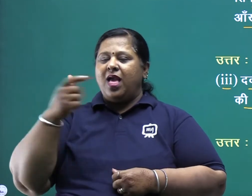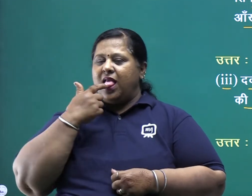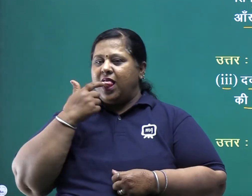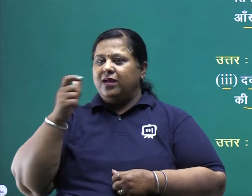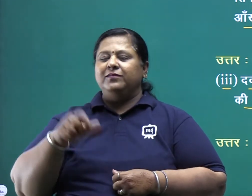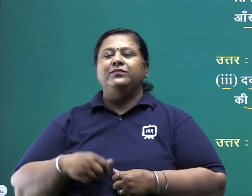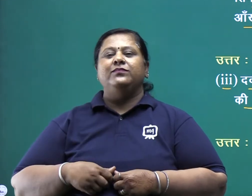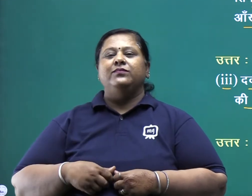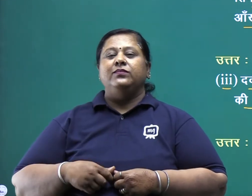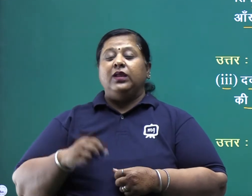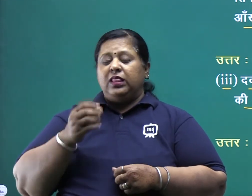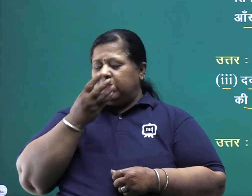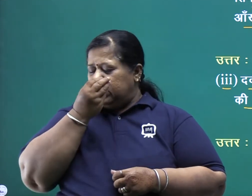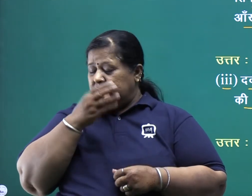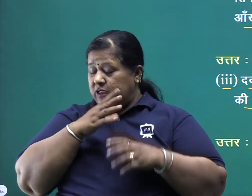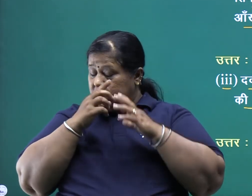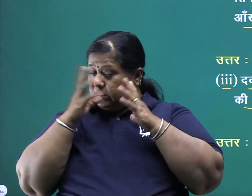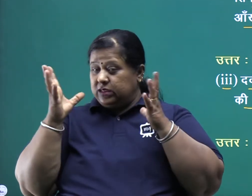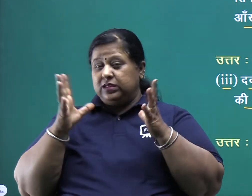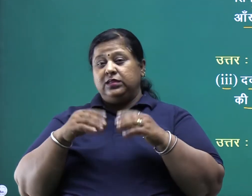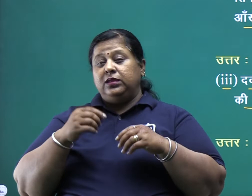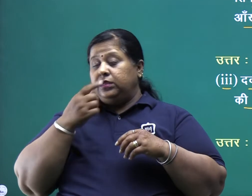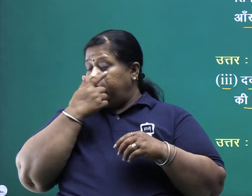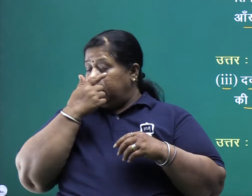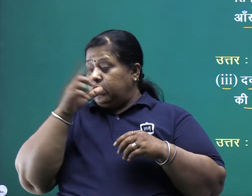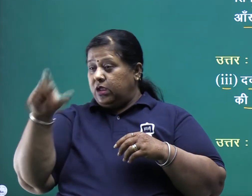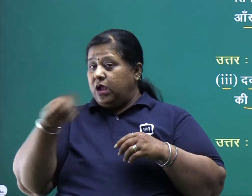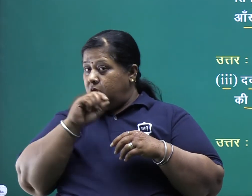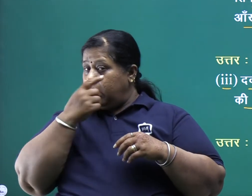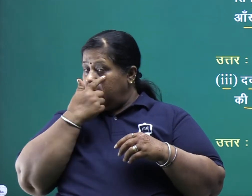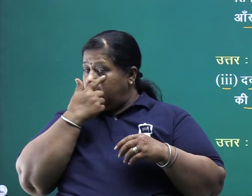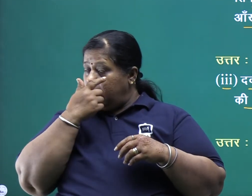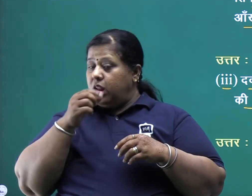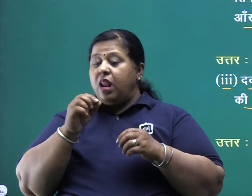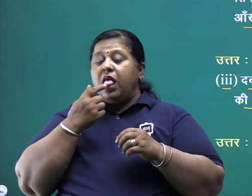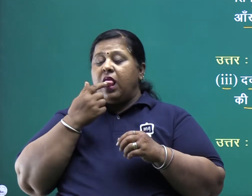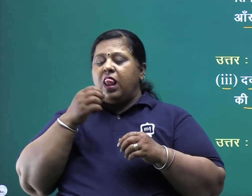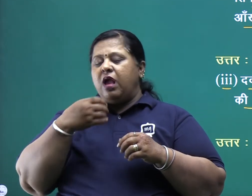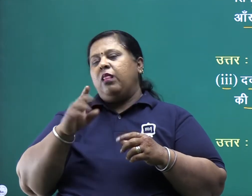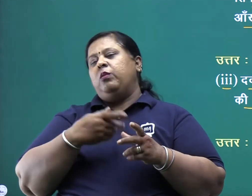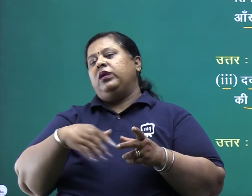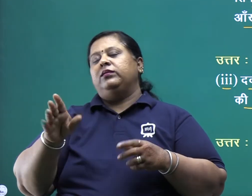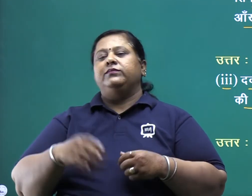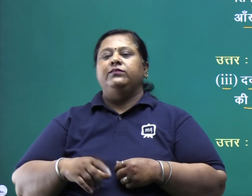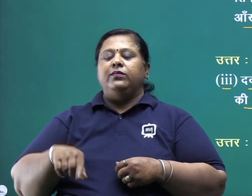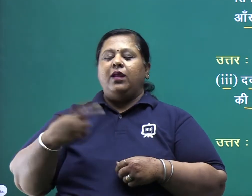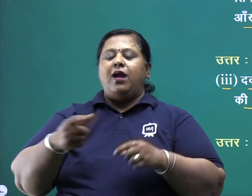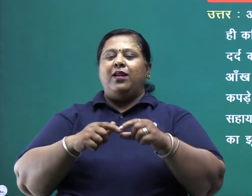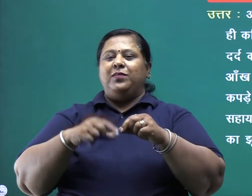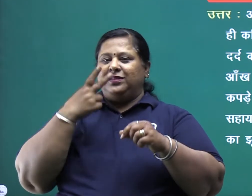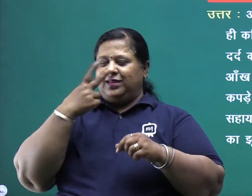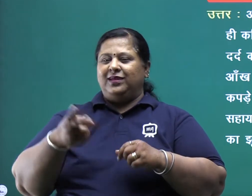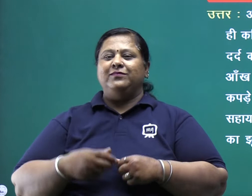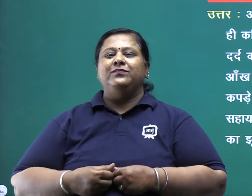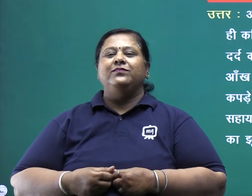लाल। दर्द की अधिकता से कवि की आंख लाल हो गई। आगे का प्रश्न देखते